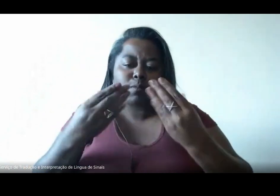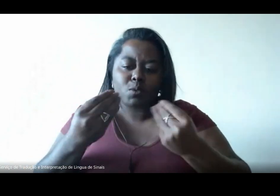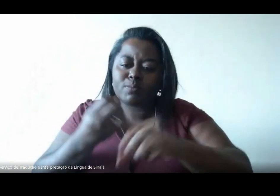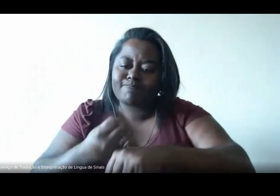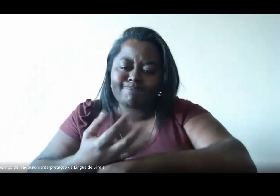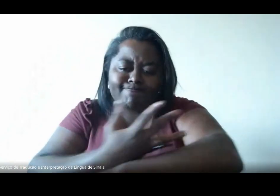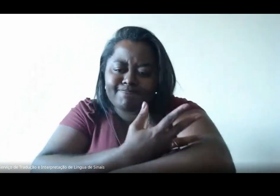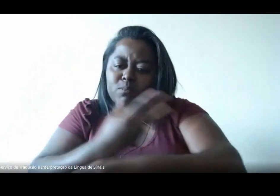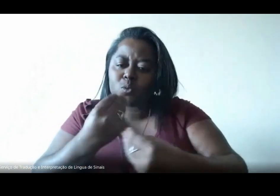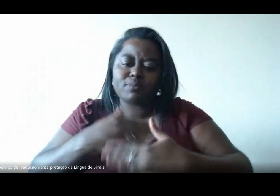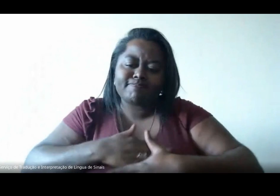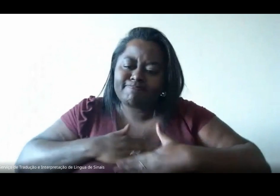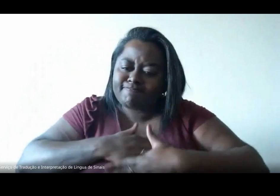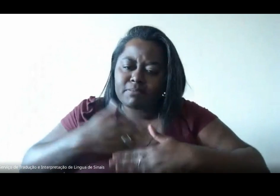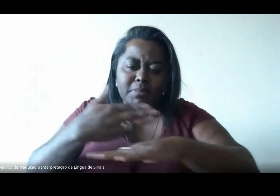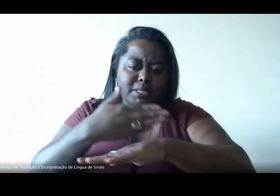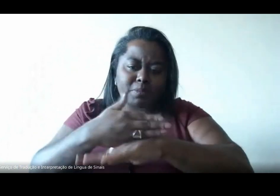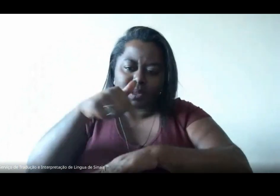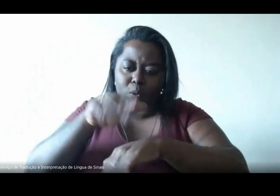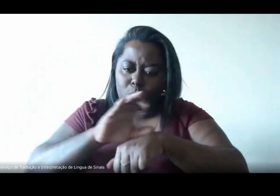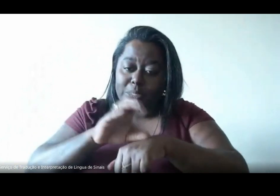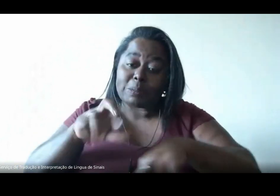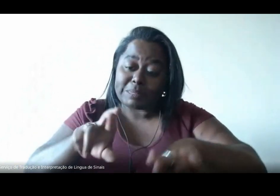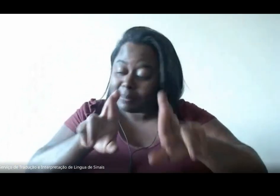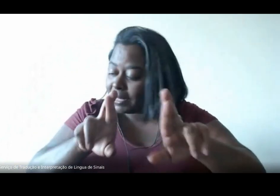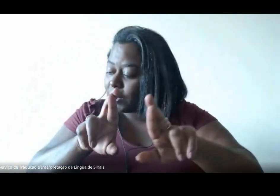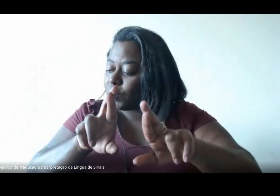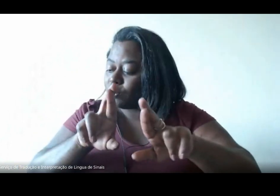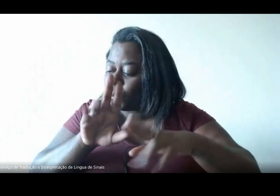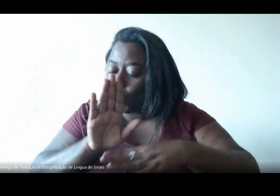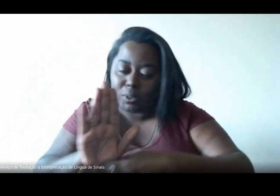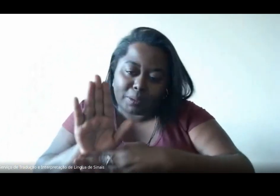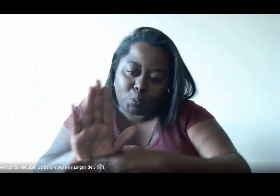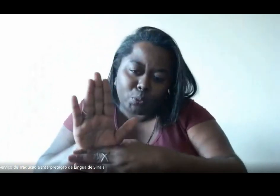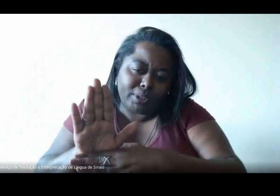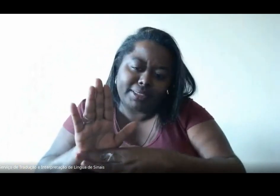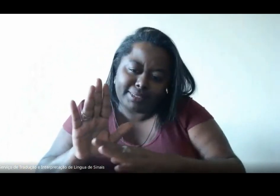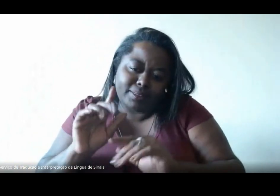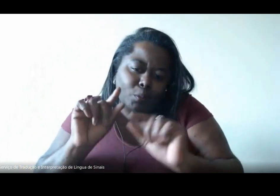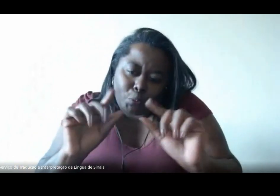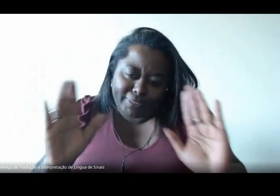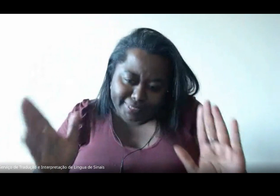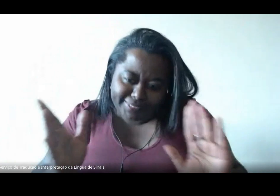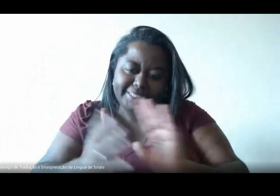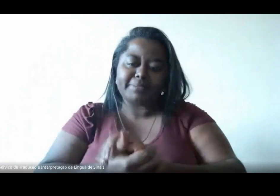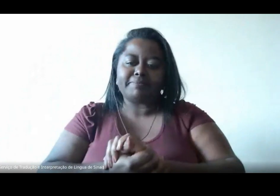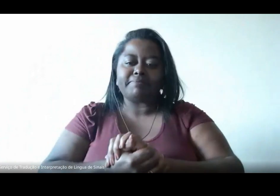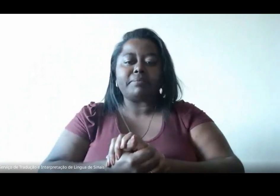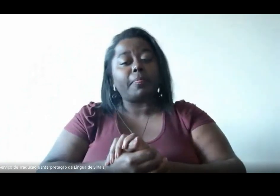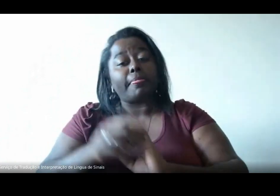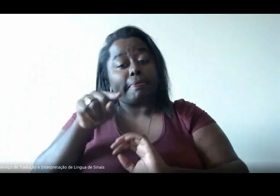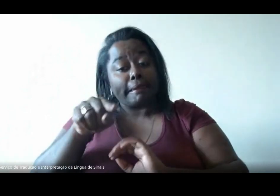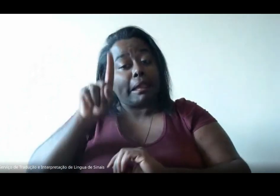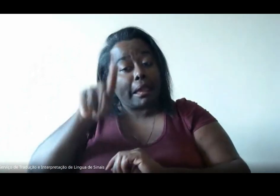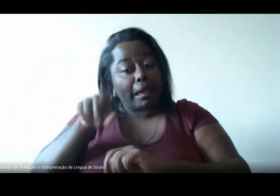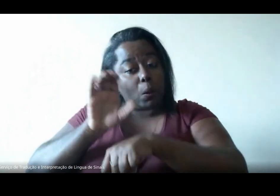estou participando desse curso e espero nele contribuir, nem que seja um pouquinho. Bom. Como se